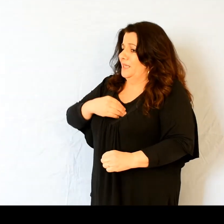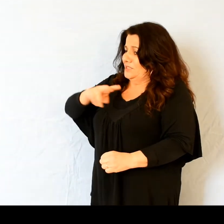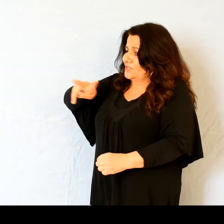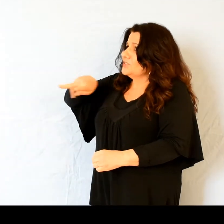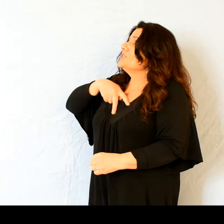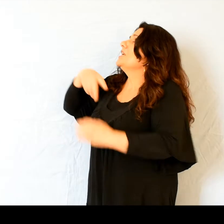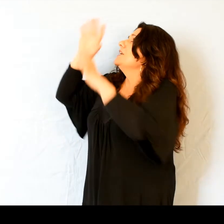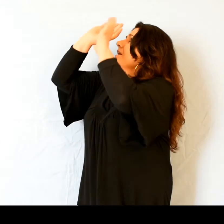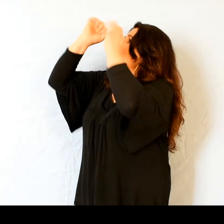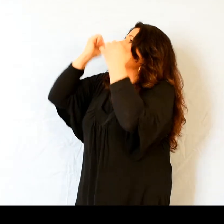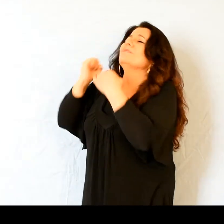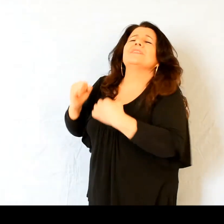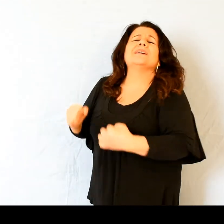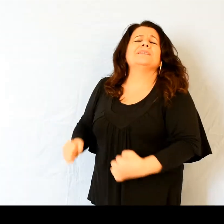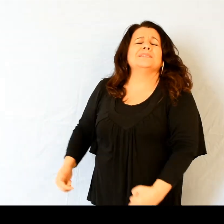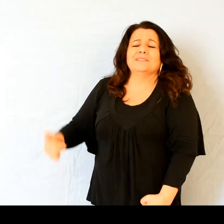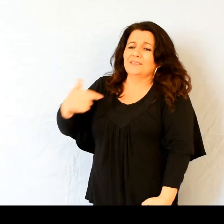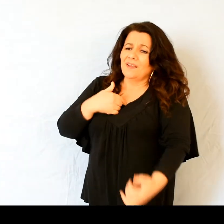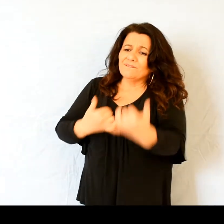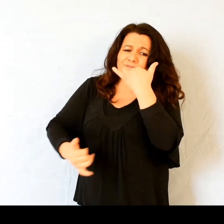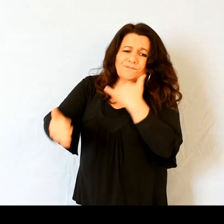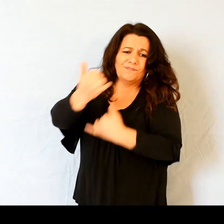Lave-moi tout entier de ma faute.